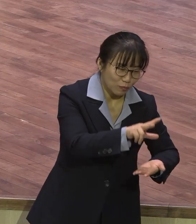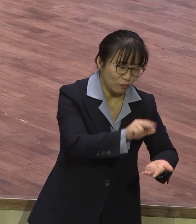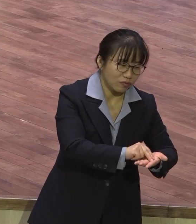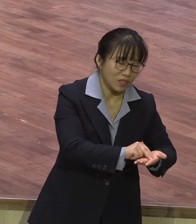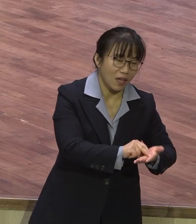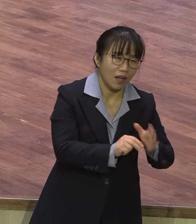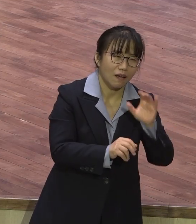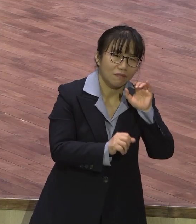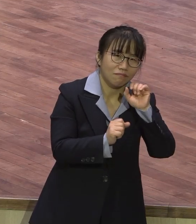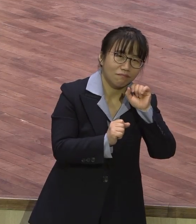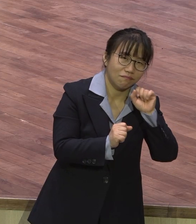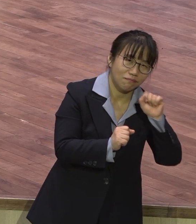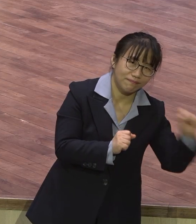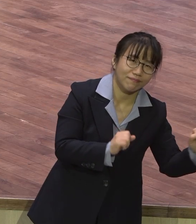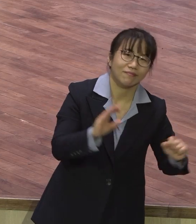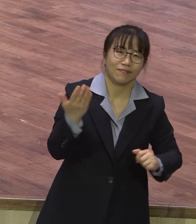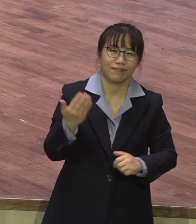안 놓는 거예요